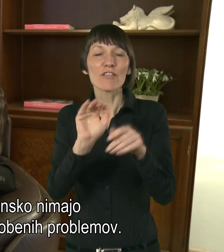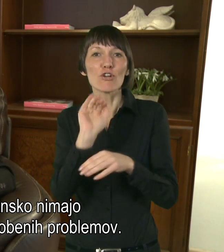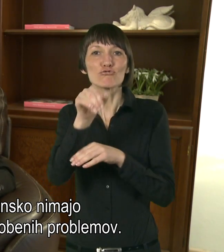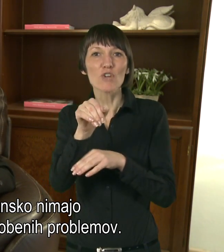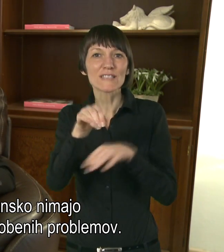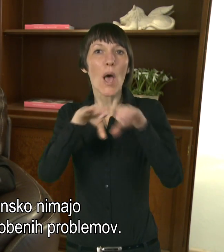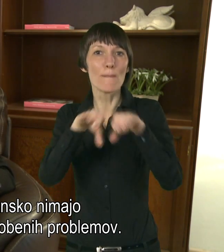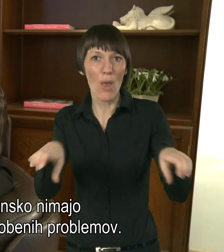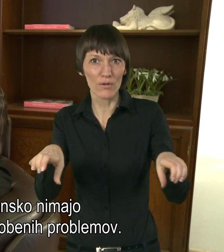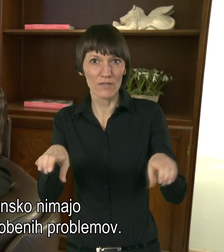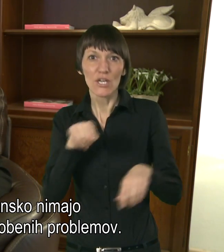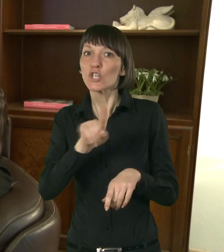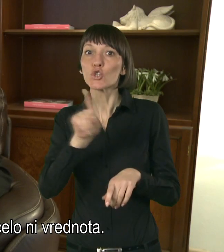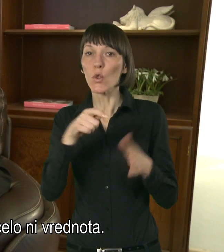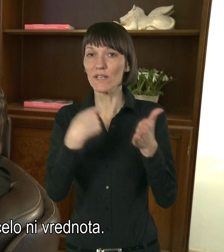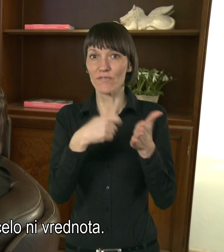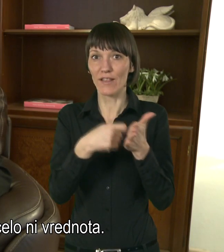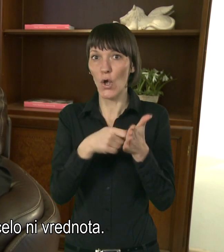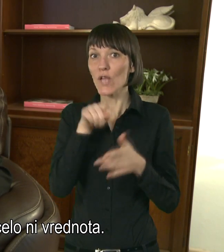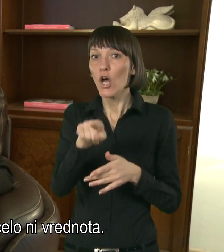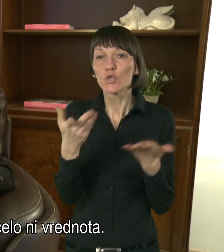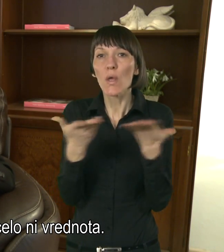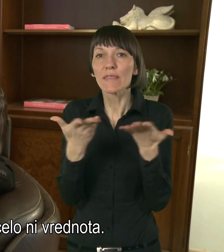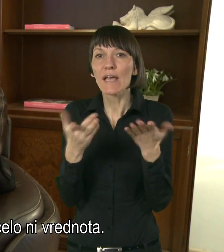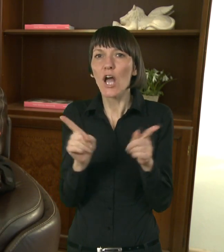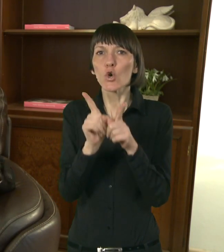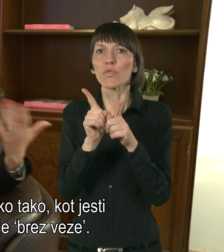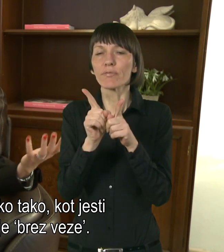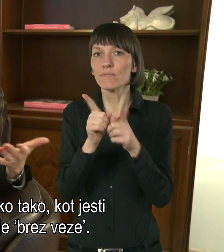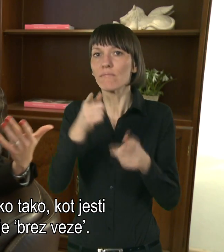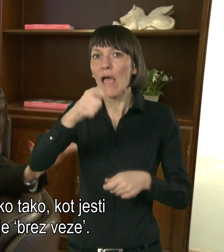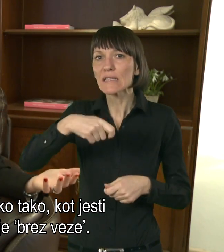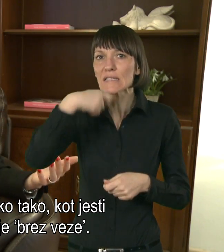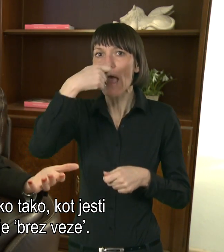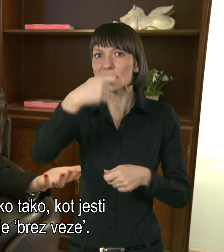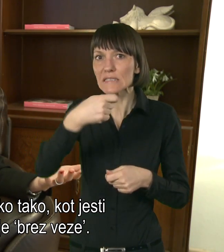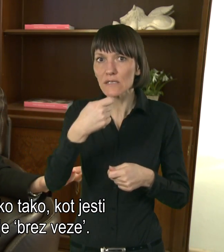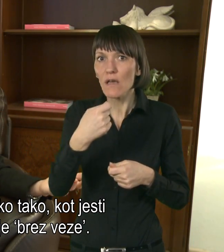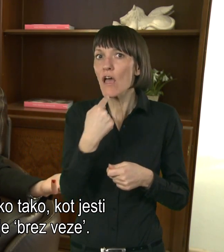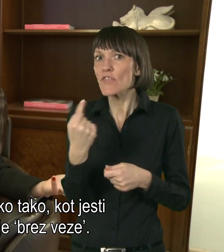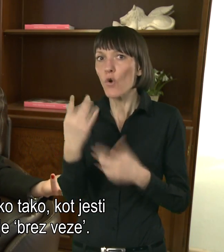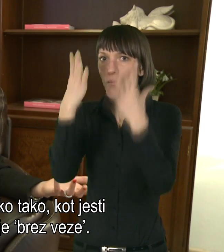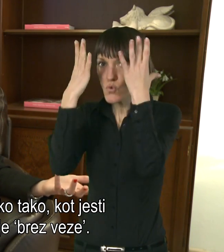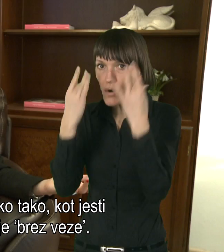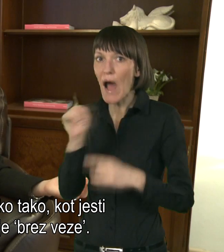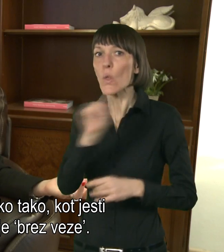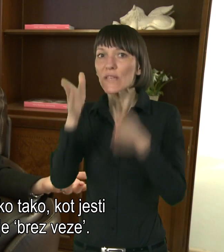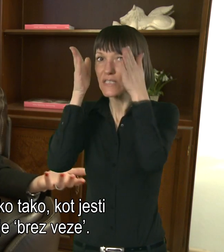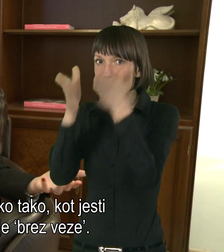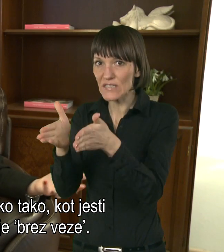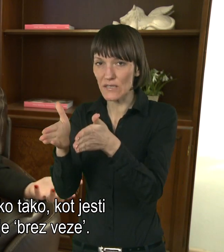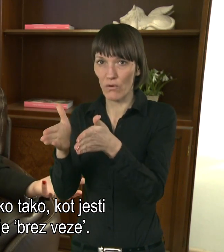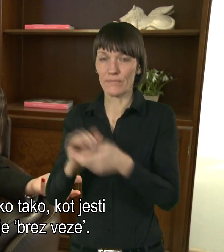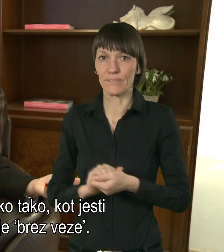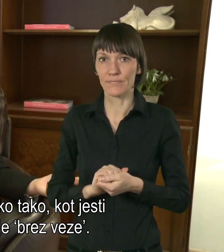nimajo nobenih težav, nobenih problemov, in to celo ni vrednota in jim je to nekaj tako, kakor jest, ne, je to pač normalno, mislim,